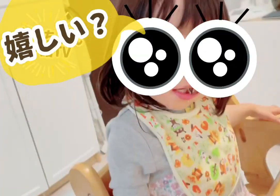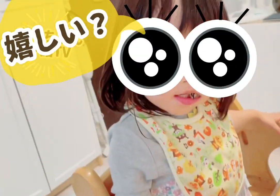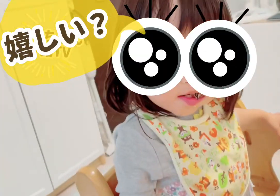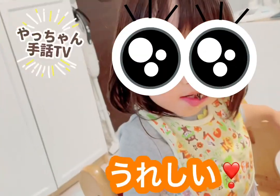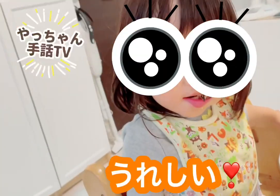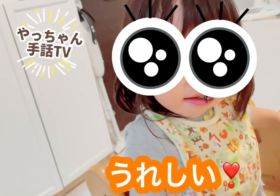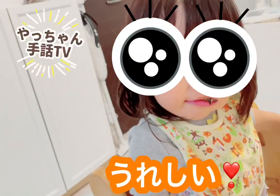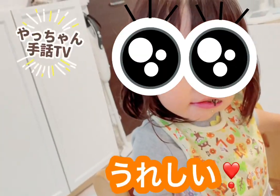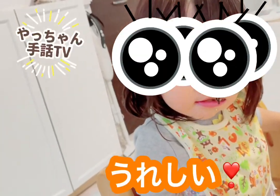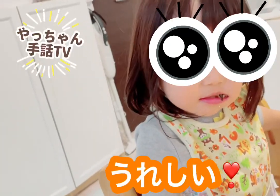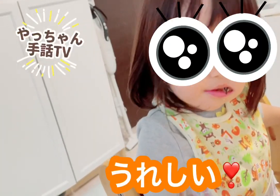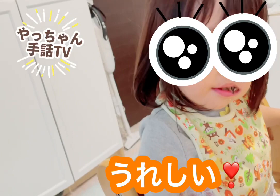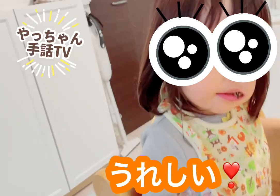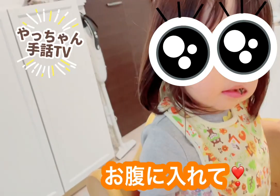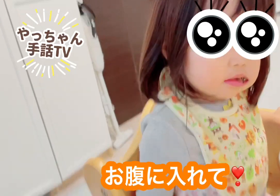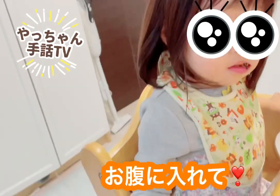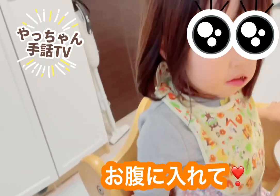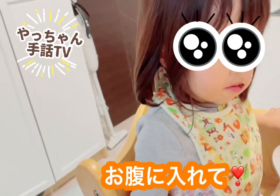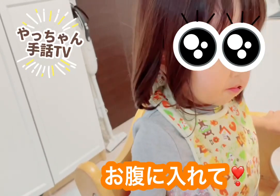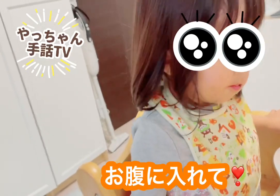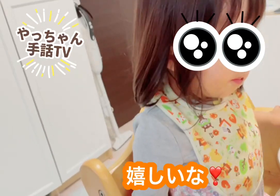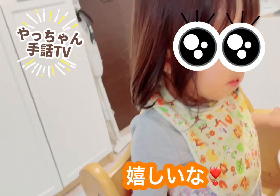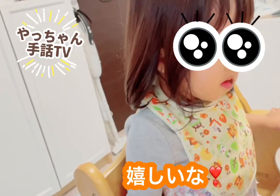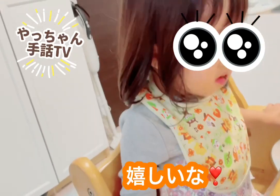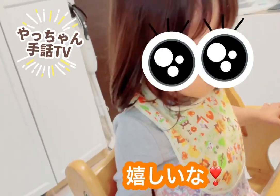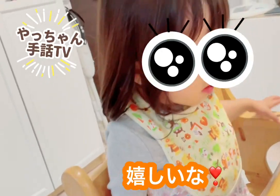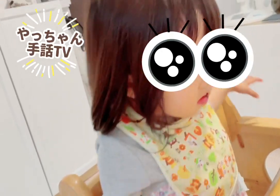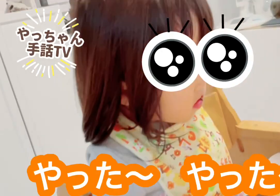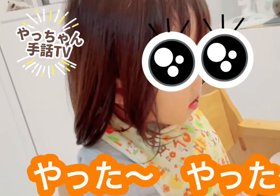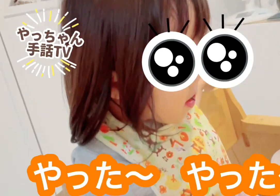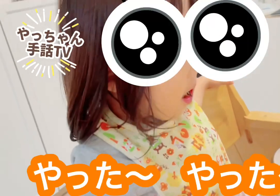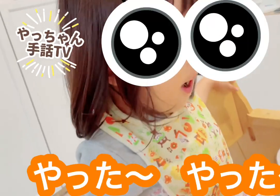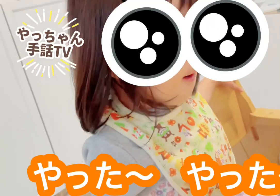しい。お腹に入れて嬉しいな。や